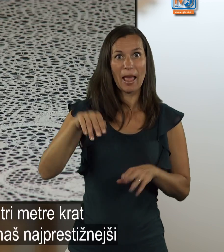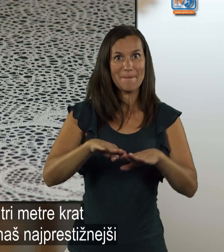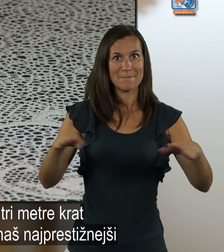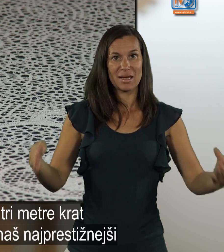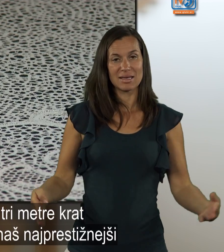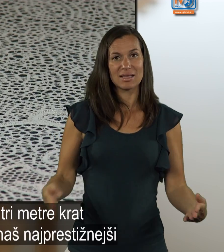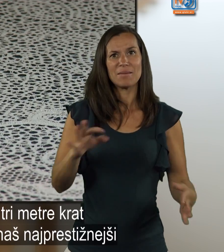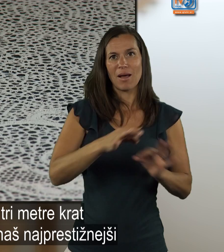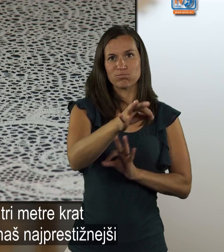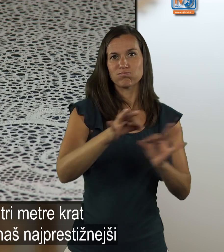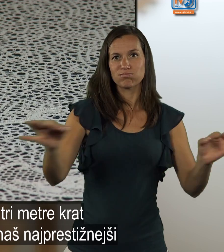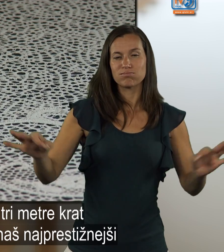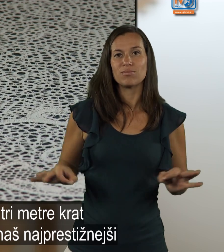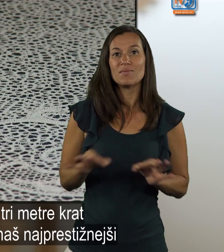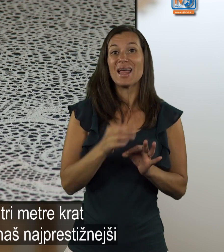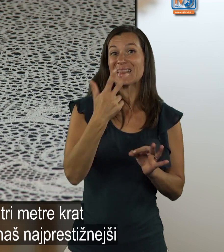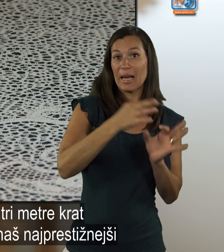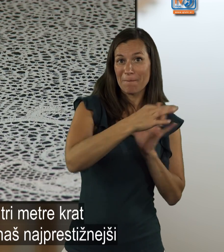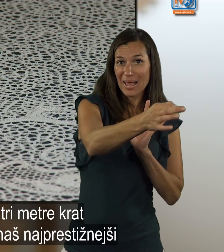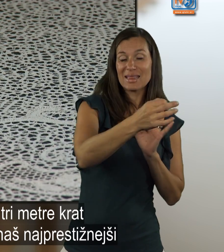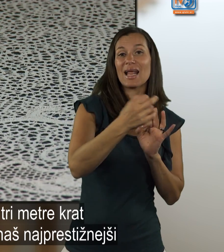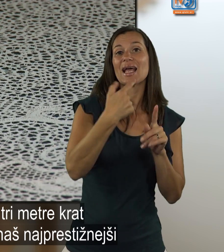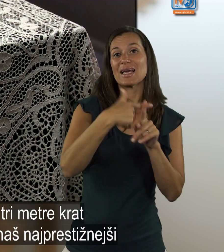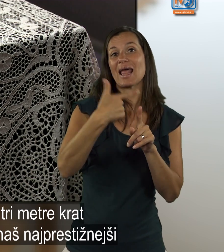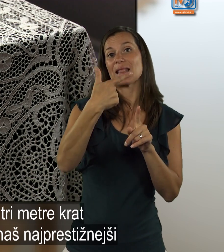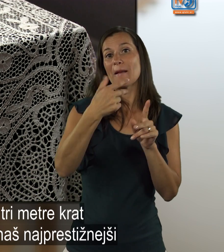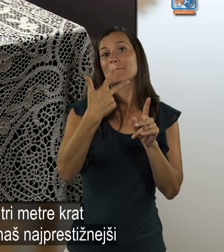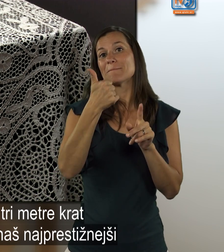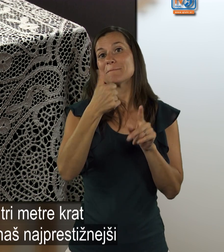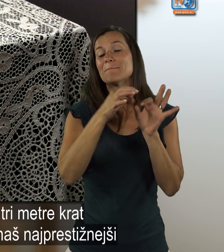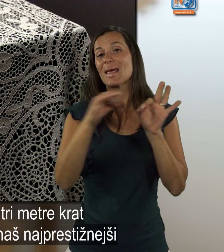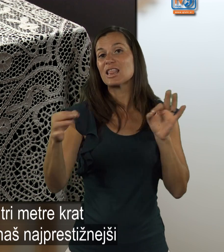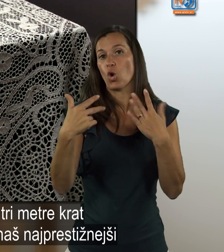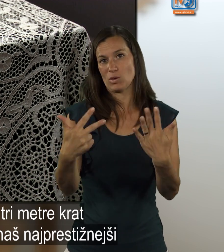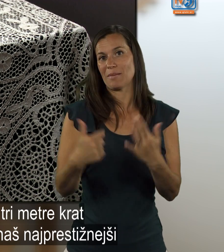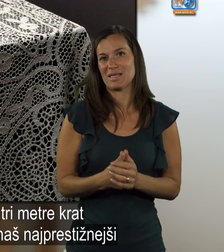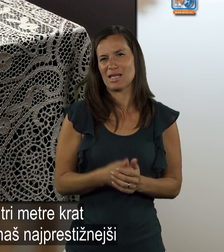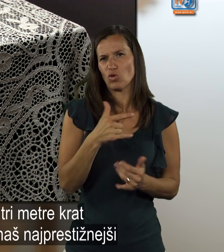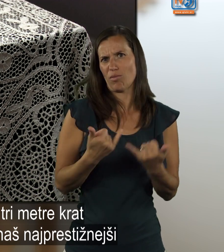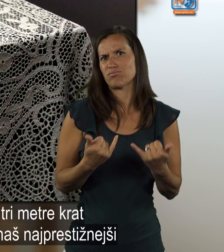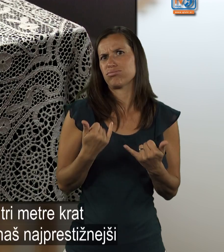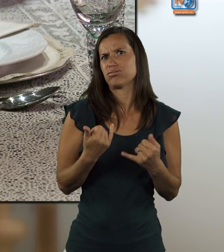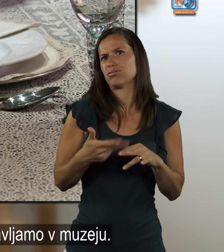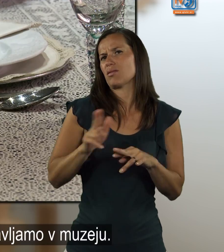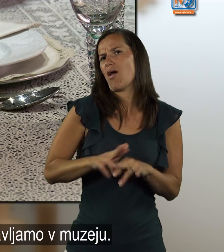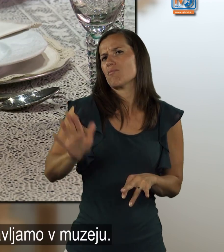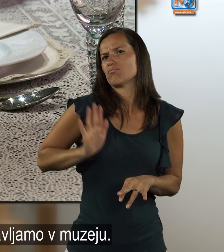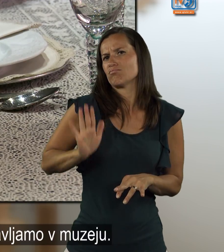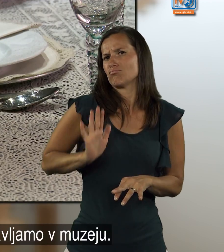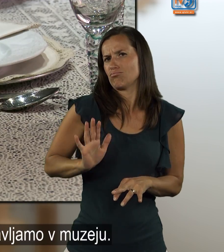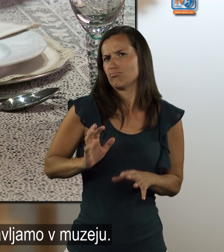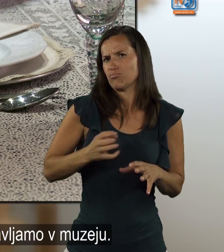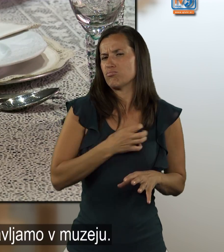ima dimenzije 3 metre krat 1,80 m in je danes tisti naš